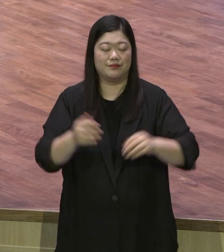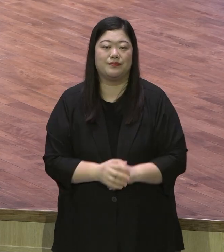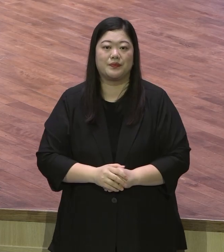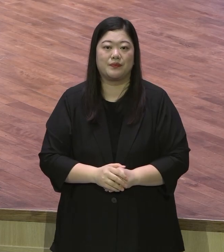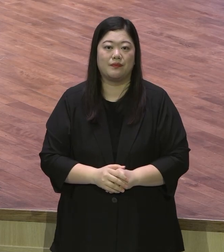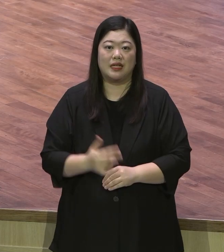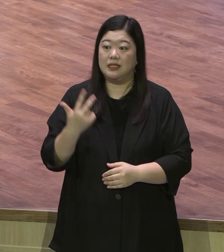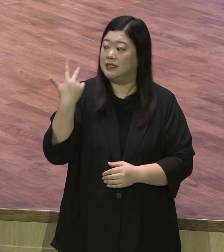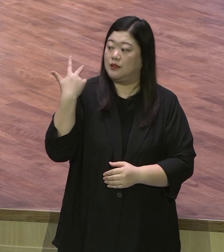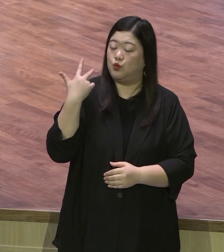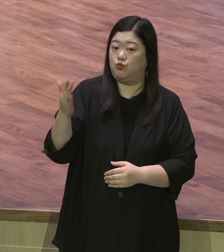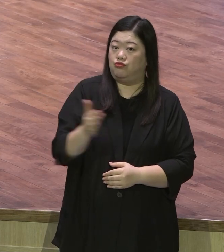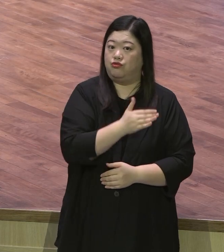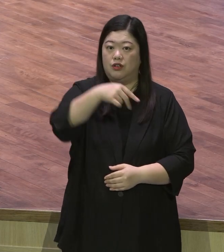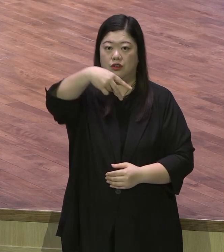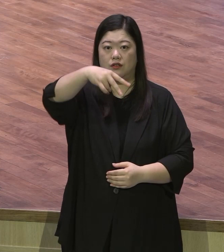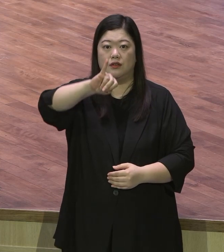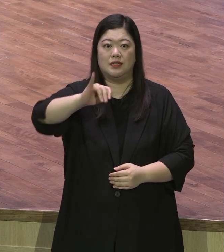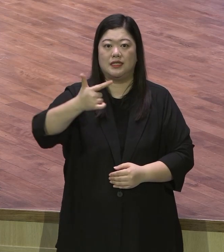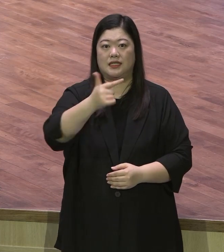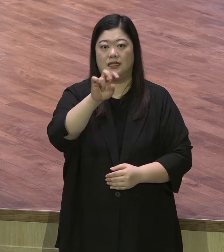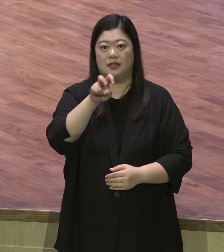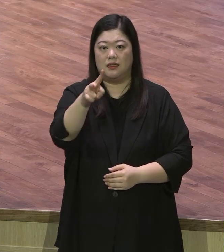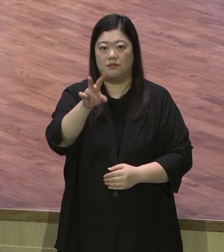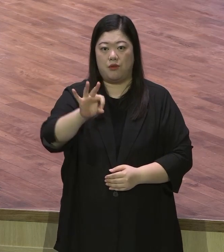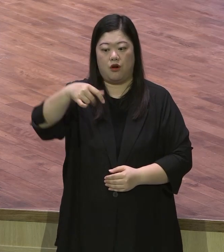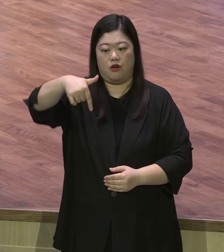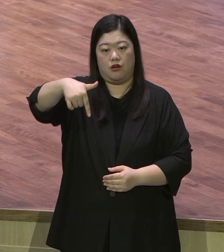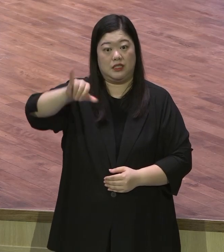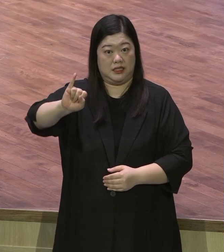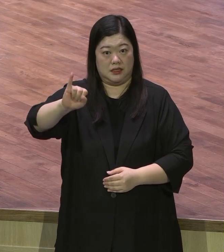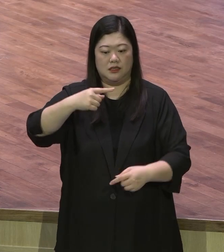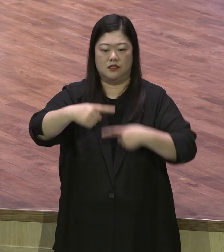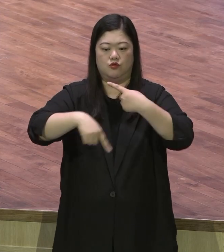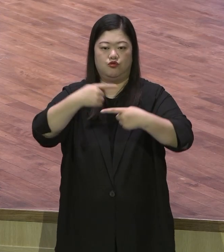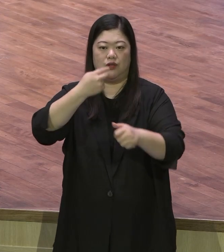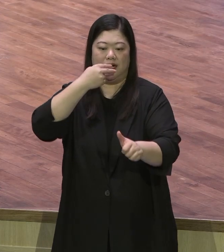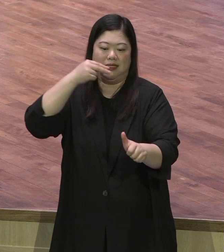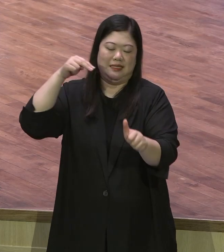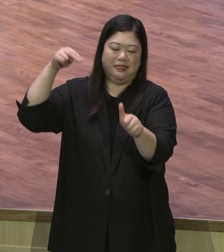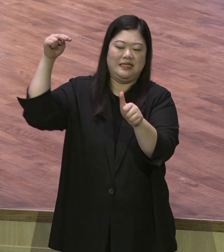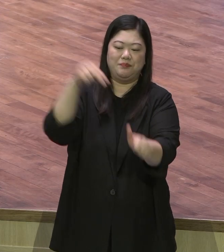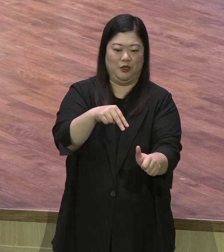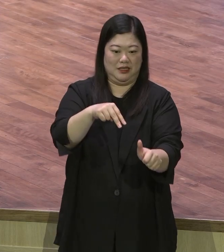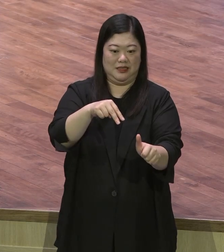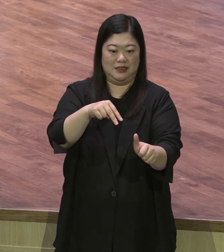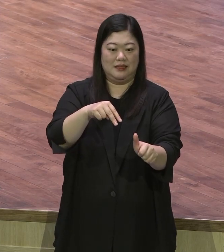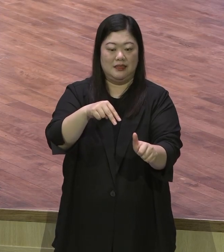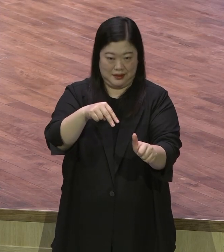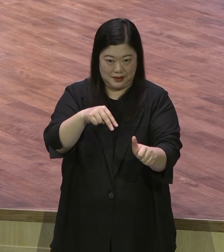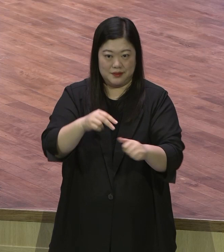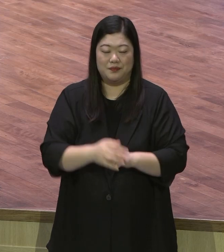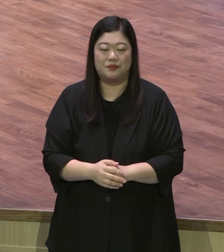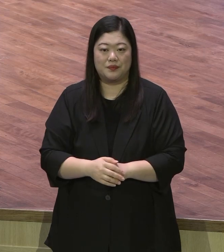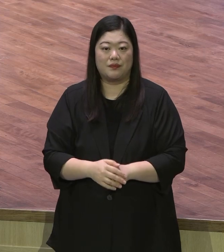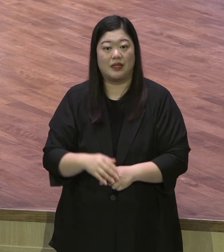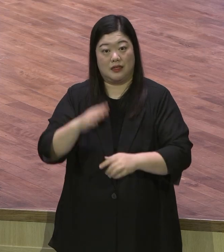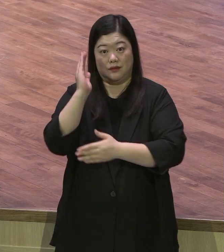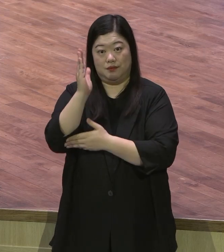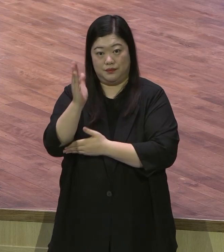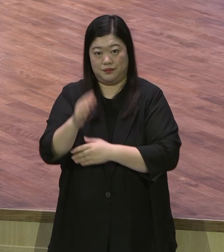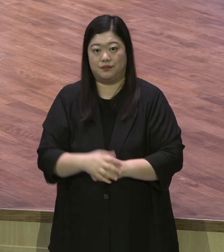신명기 말씀을 살펴보고 있는데, 이전 말씀인 이 민수기 말씀이 오답 노트라고